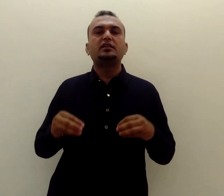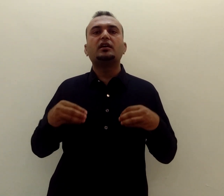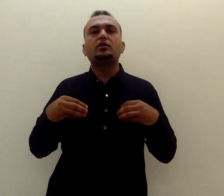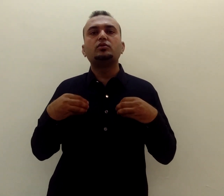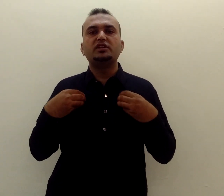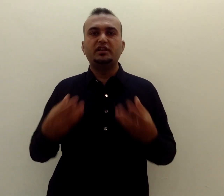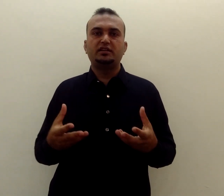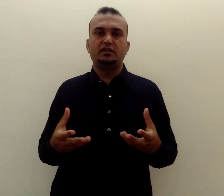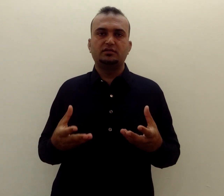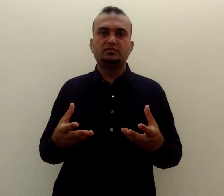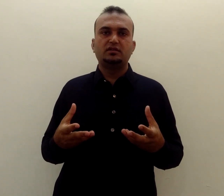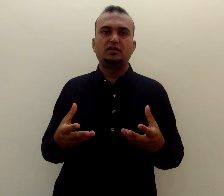क्या कुछ नहीं किया।